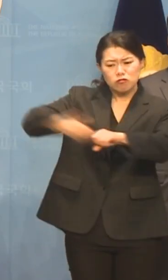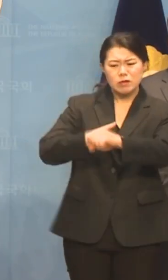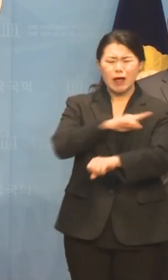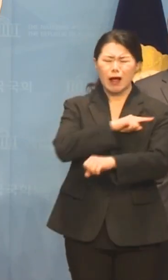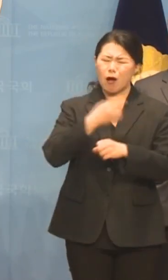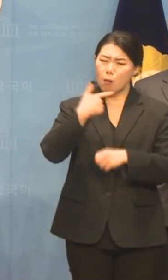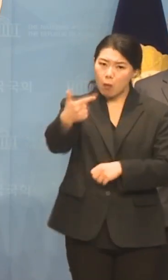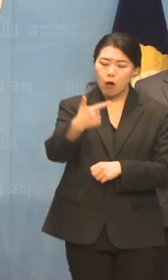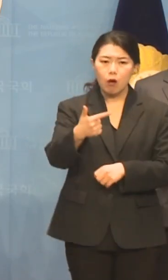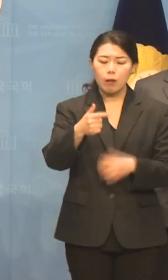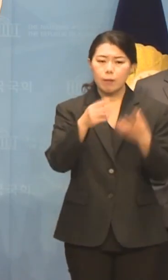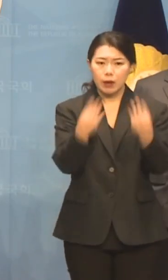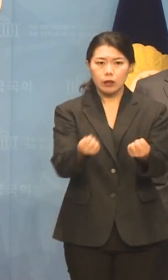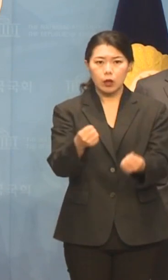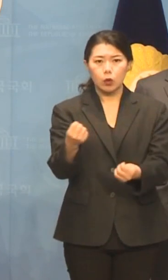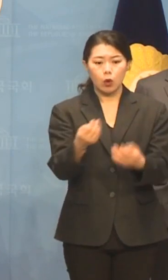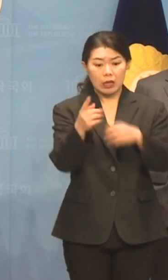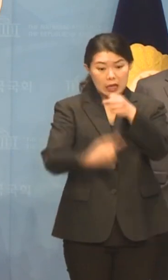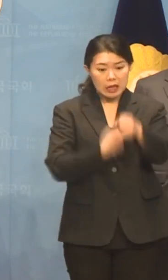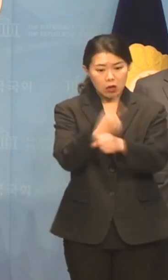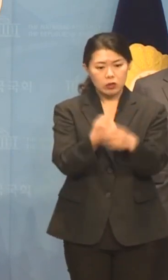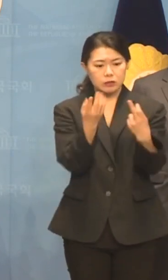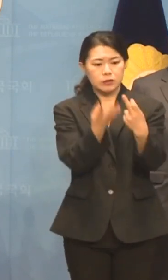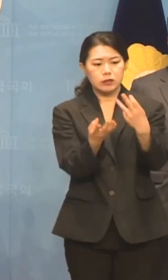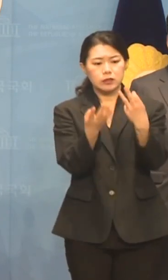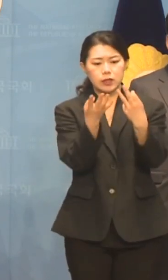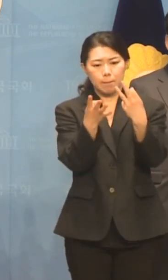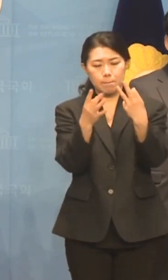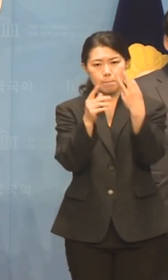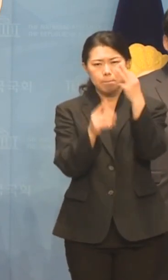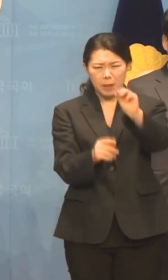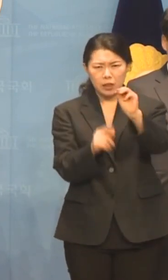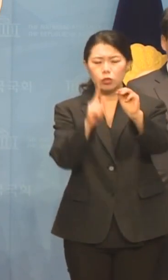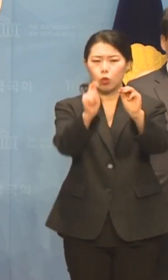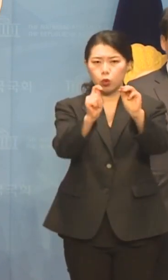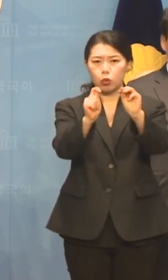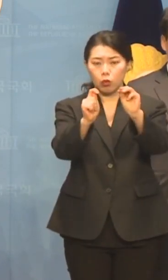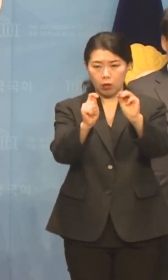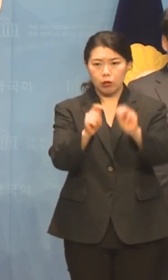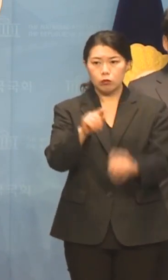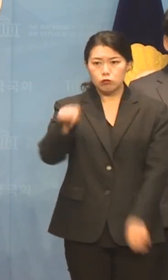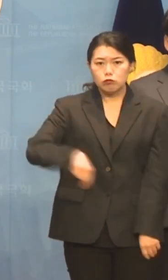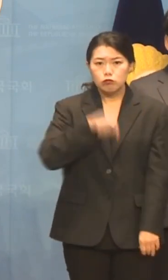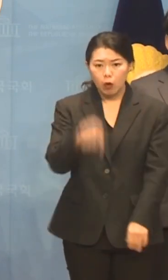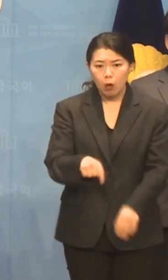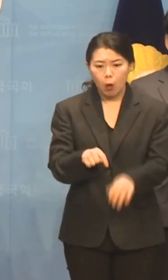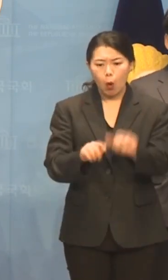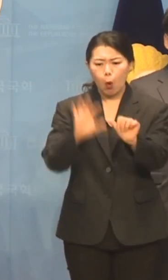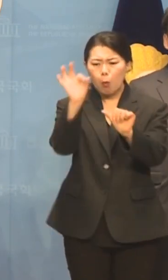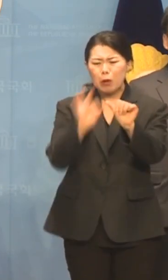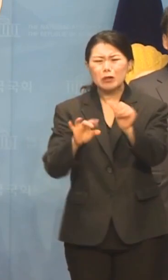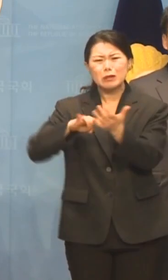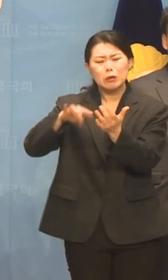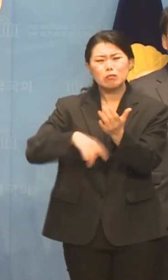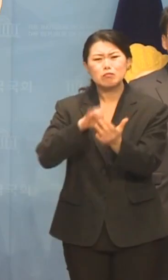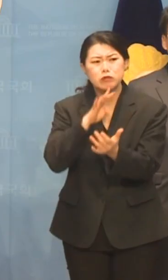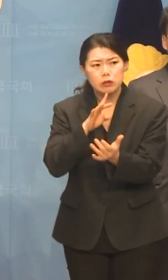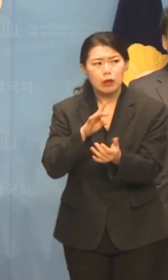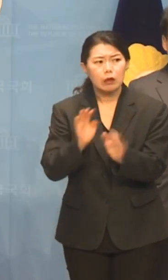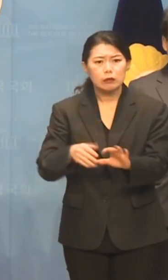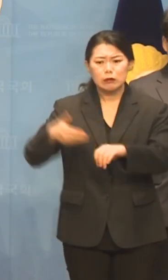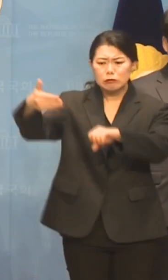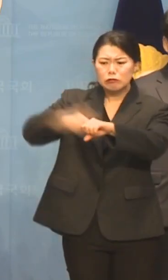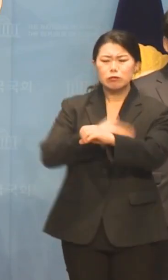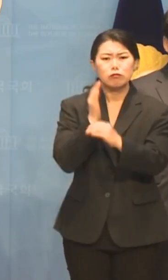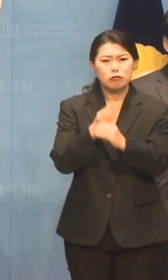연간 13만 톤의 미국산 쌀이 단지 5% 관세로 의무적으로